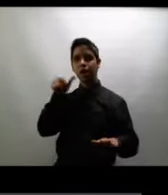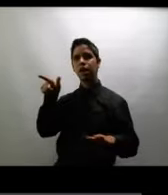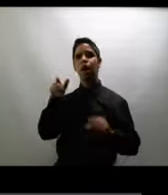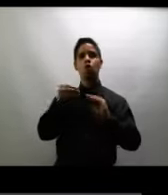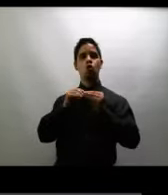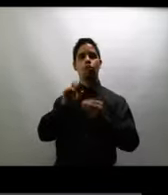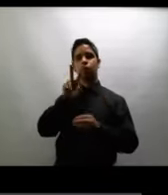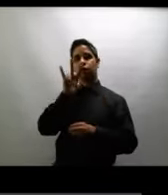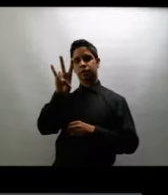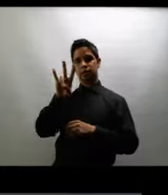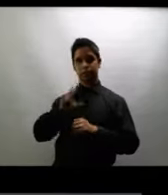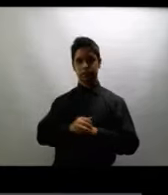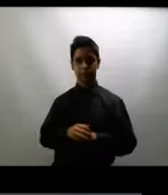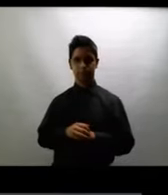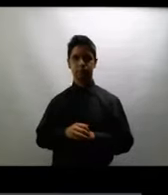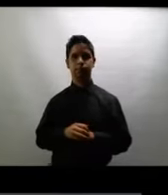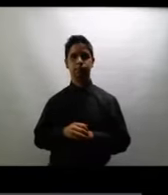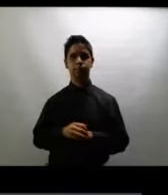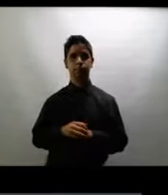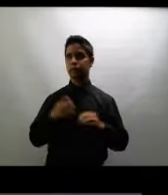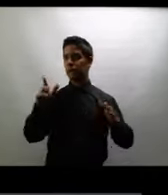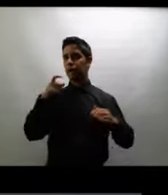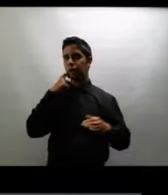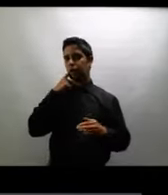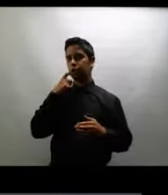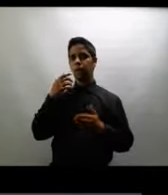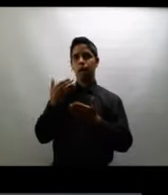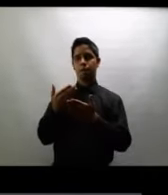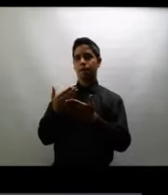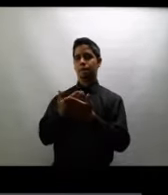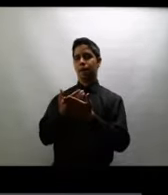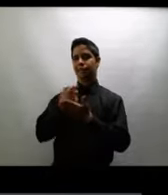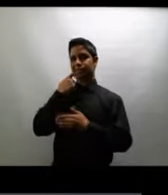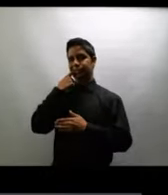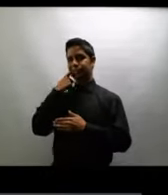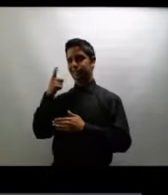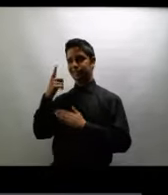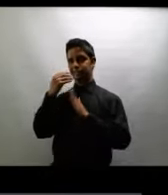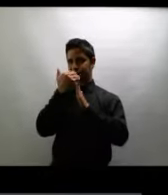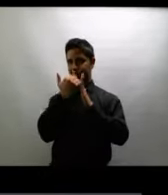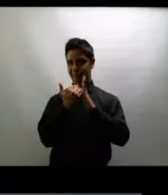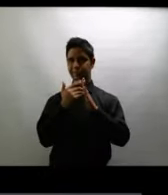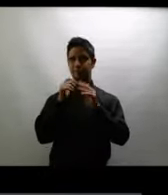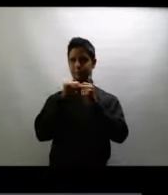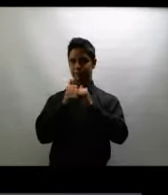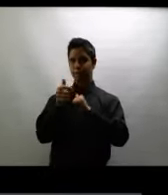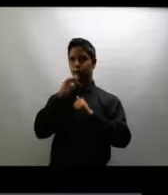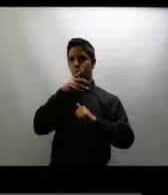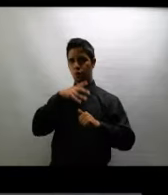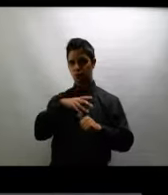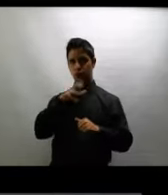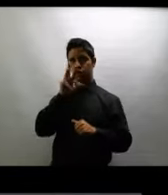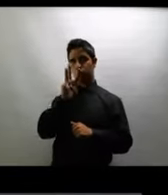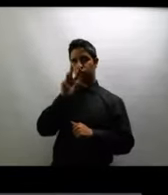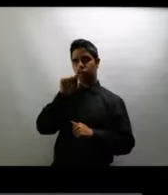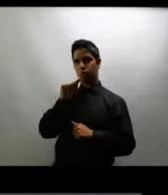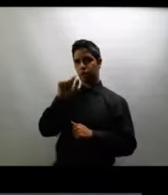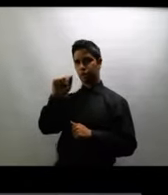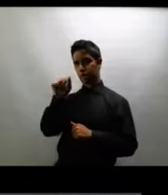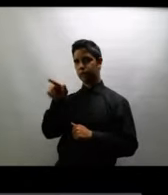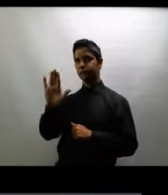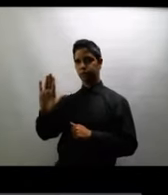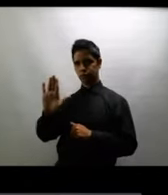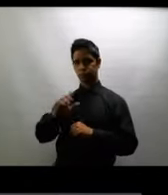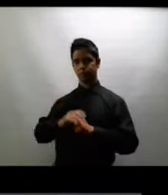Ayer, es que yo lo tenía que publicar. Ayer lunes se publicaron las más recientes clasificaciones mensuales de la Asociación de Tenis de Mujeres, WTA, por las